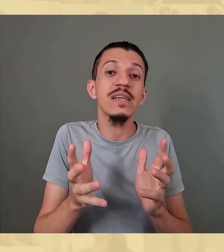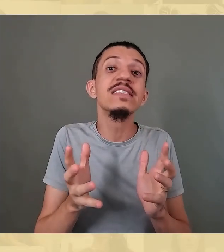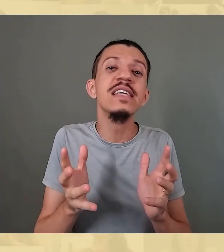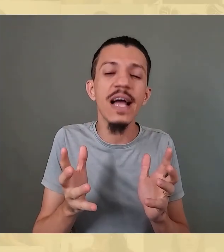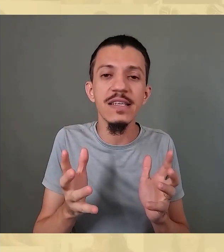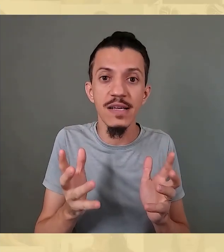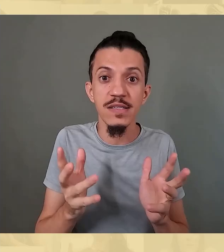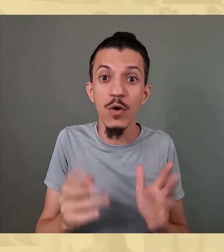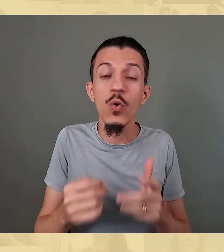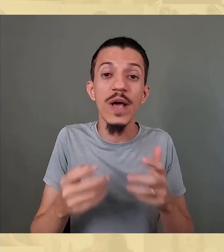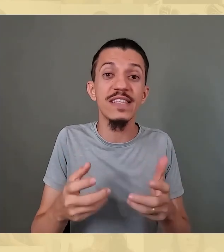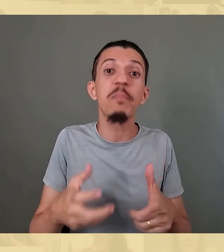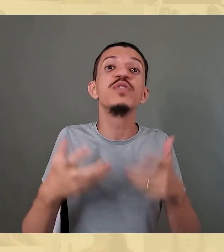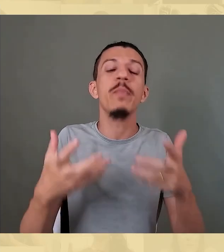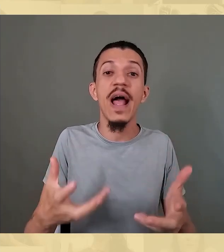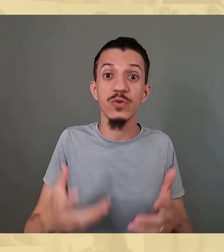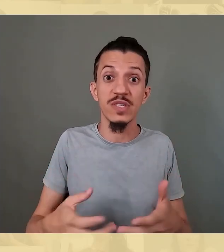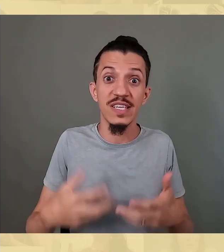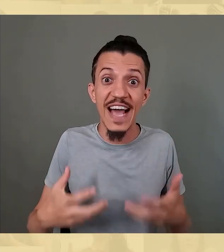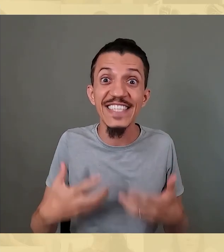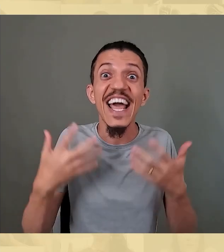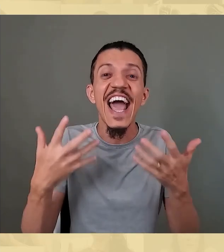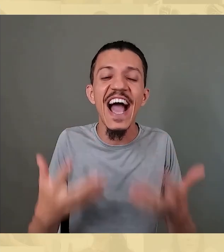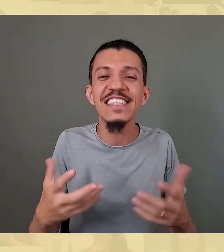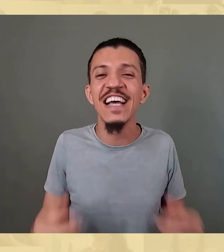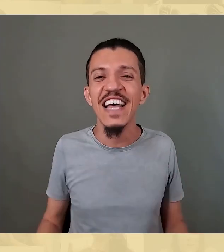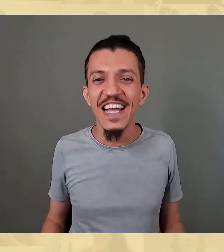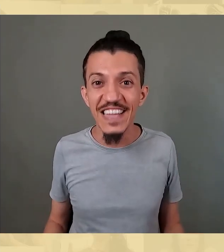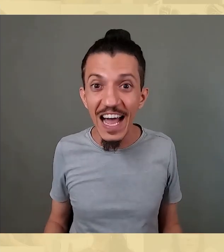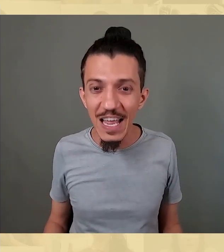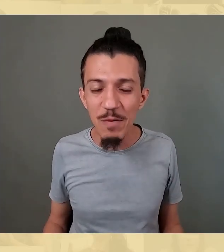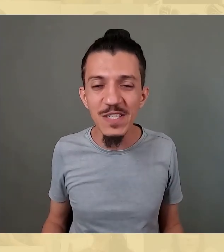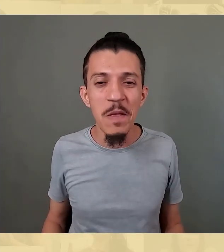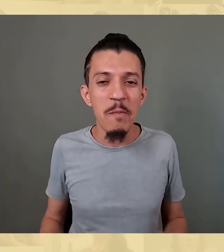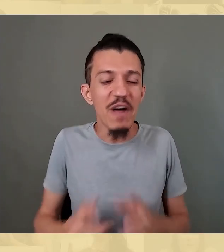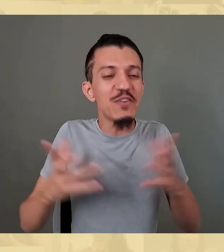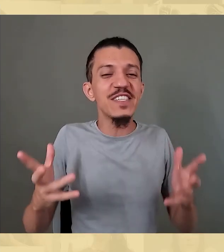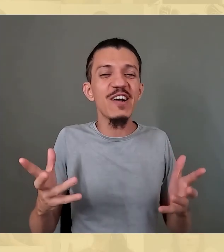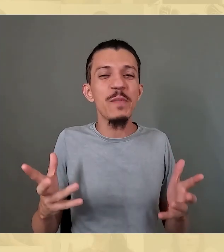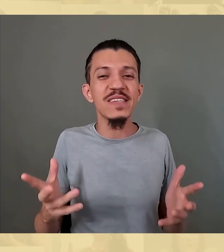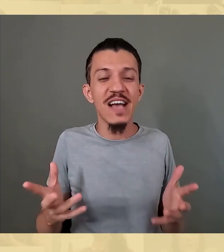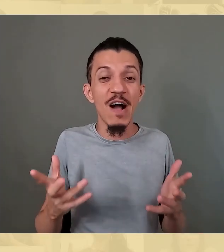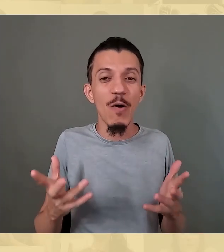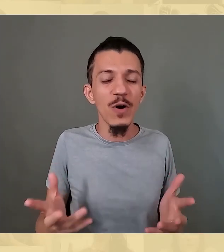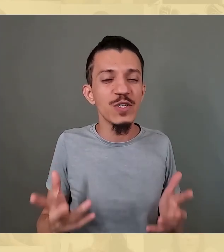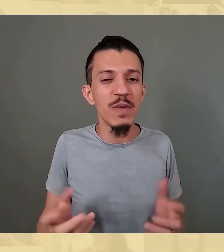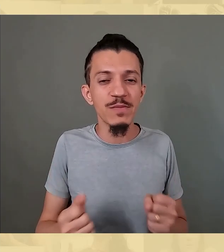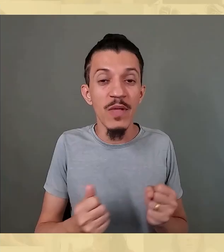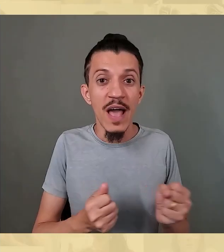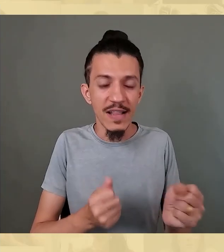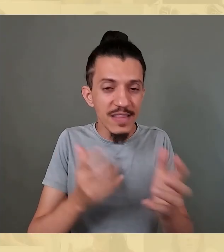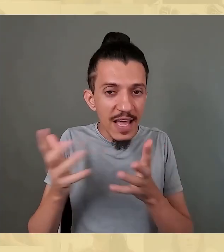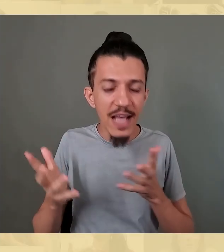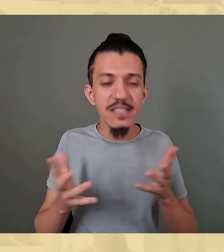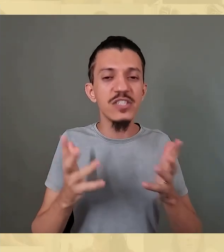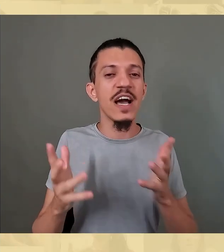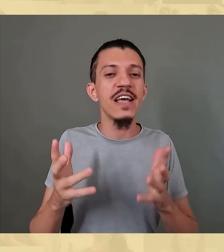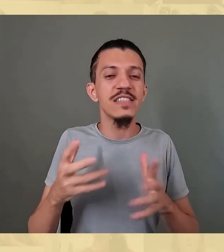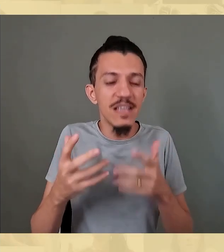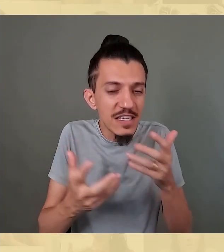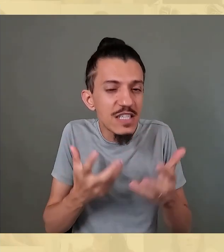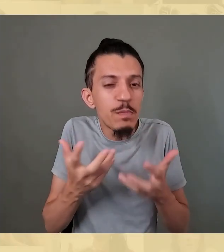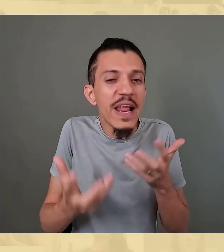então a sinalização com exemplos práticos, sinais reais da Libras, para você começar hoje mesmo a ter